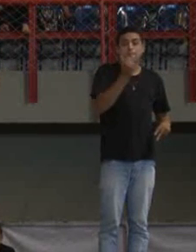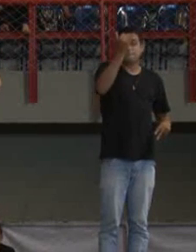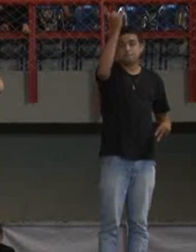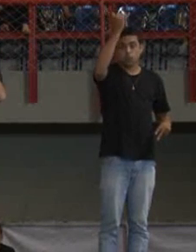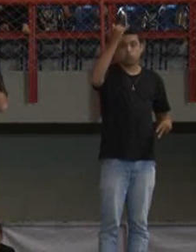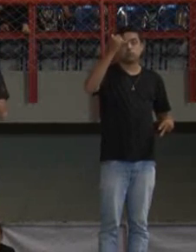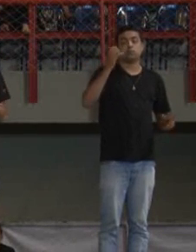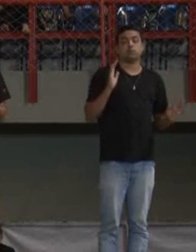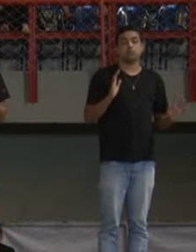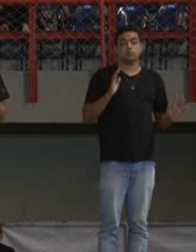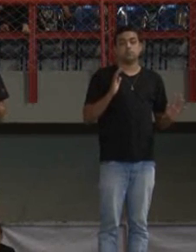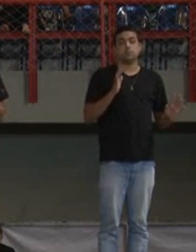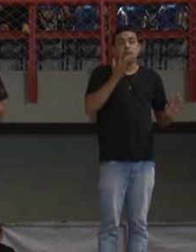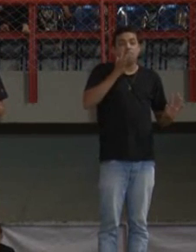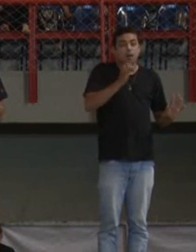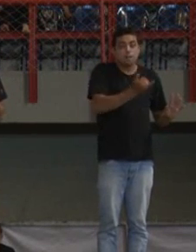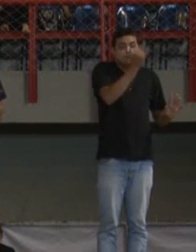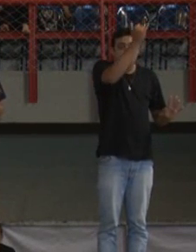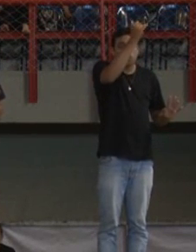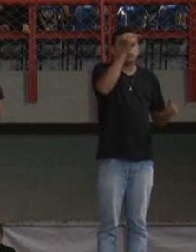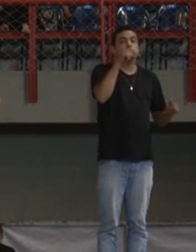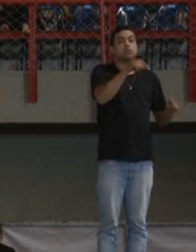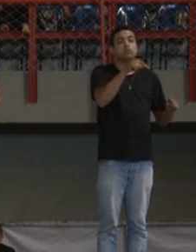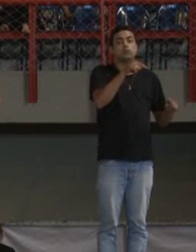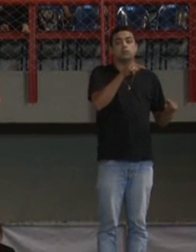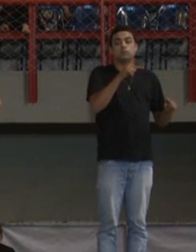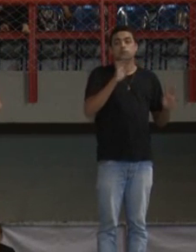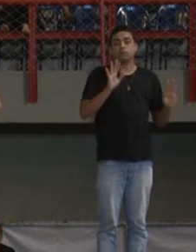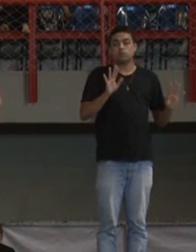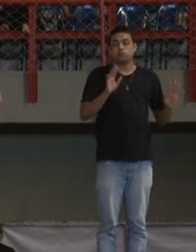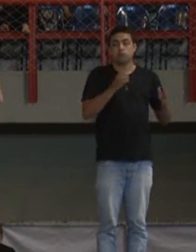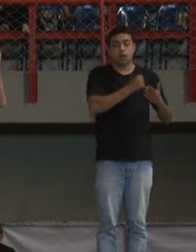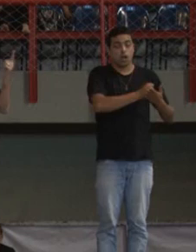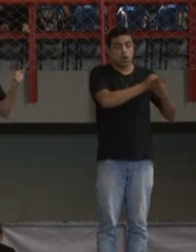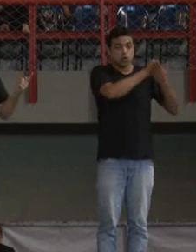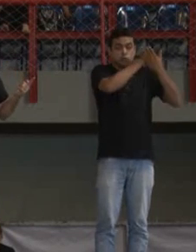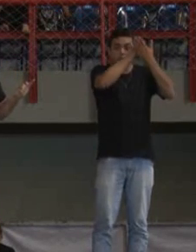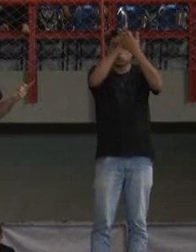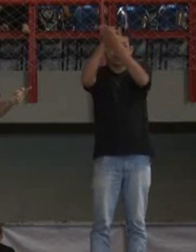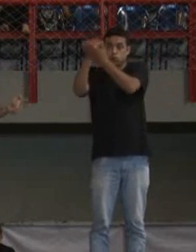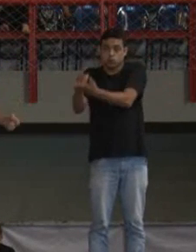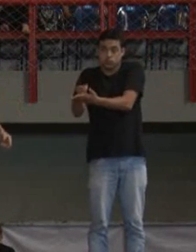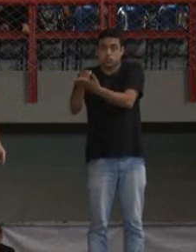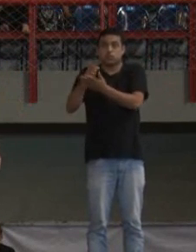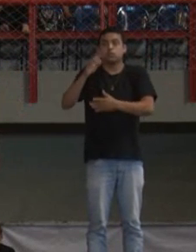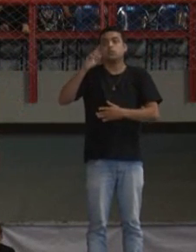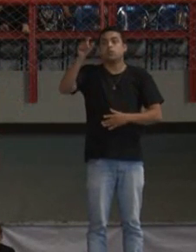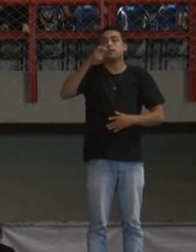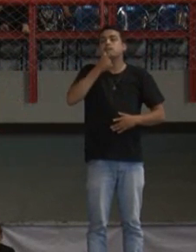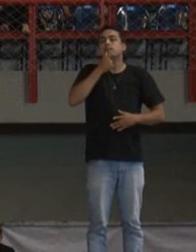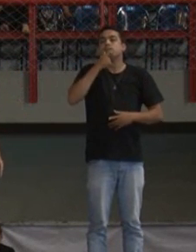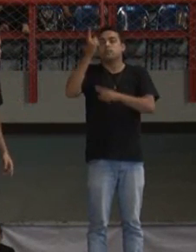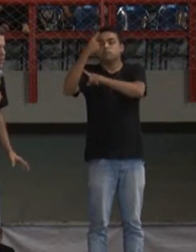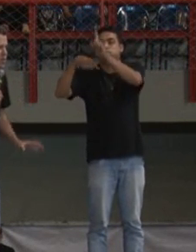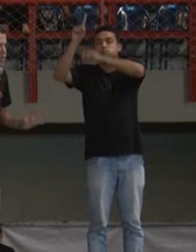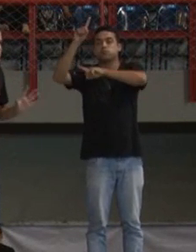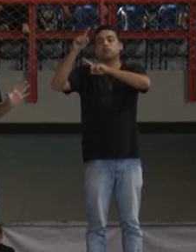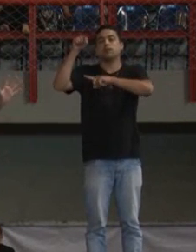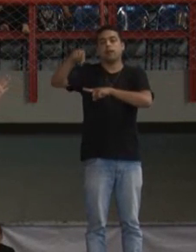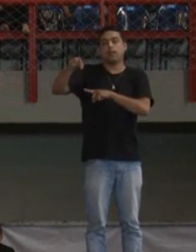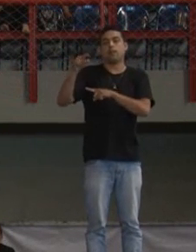foi vital para o contribuímos decisivamente para o pioneirismo inglês na